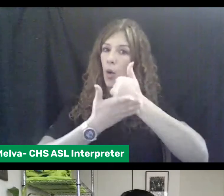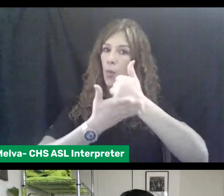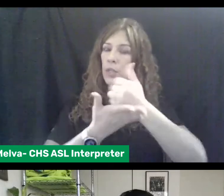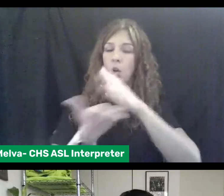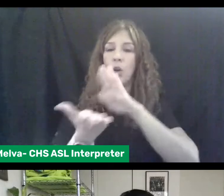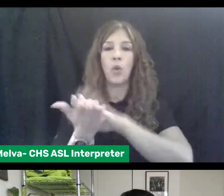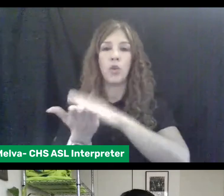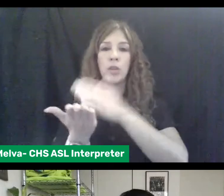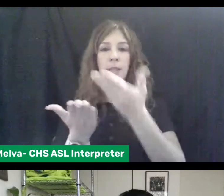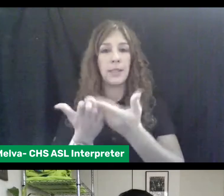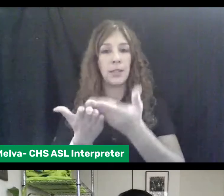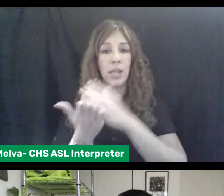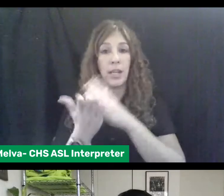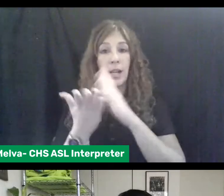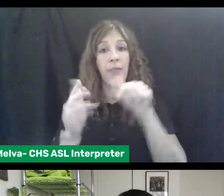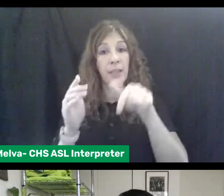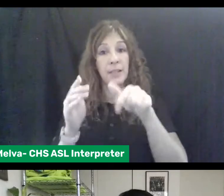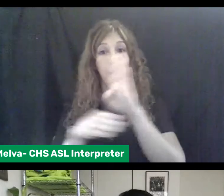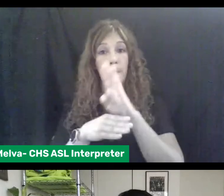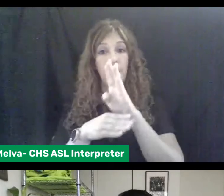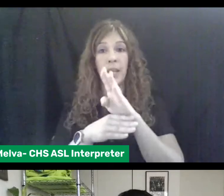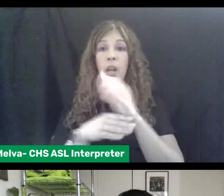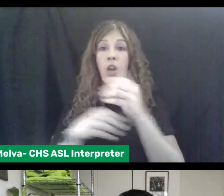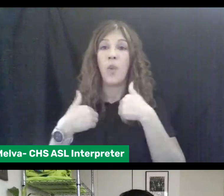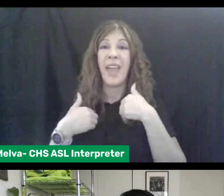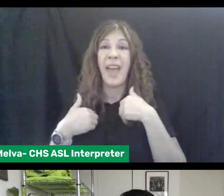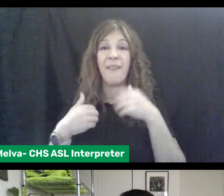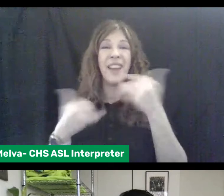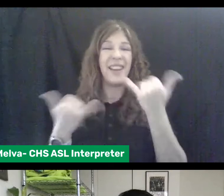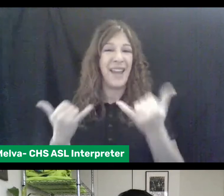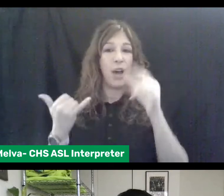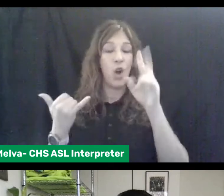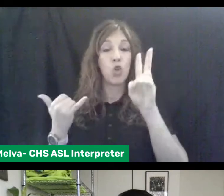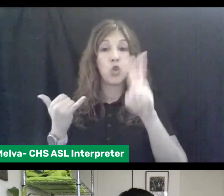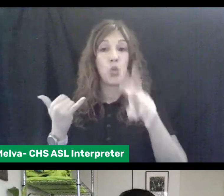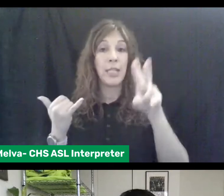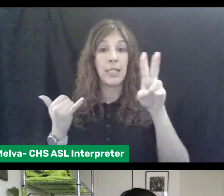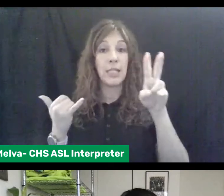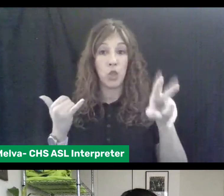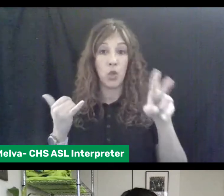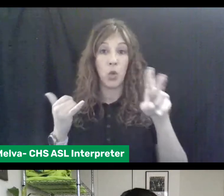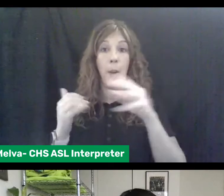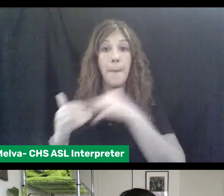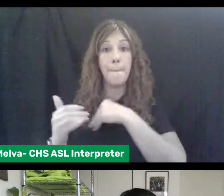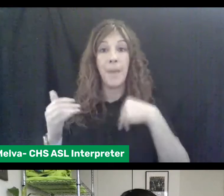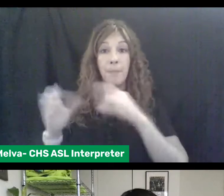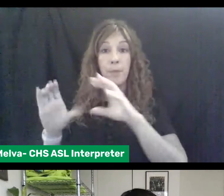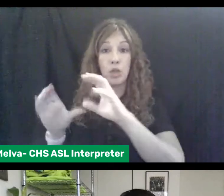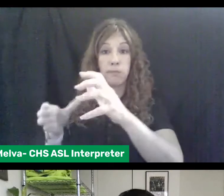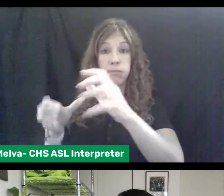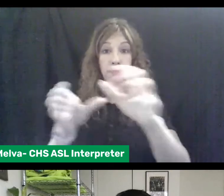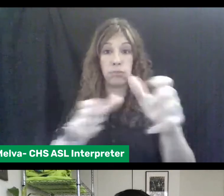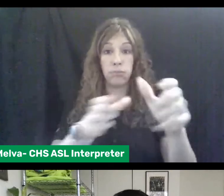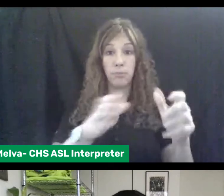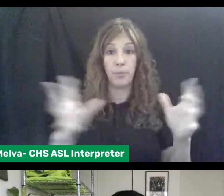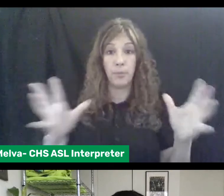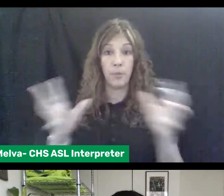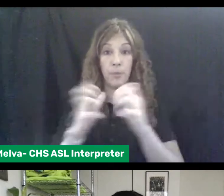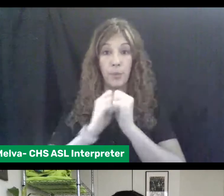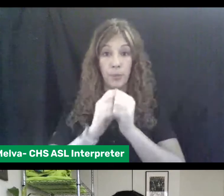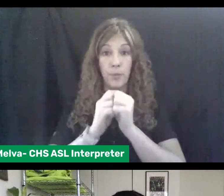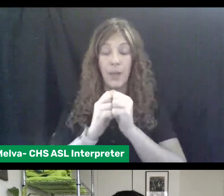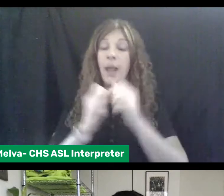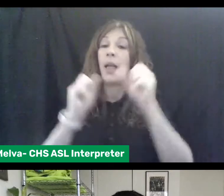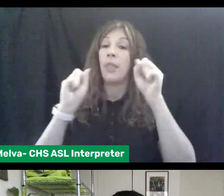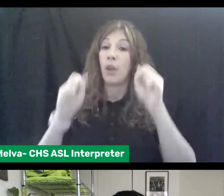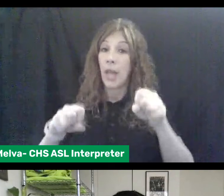Trabajadores Cooperativistas, son 22 miembros de la cooperativa, ¿verdad? Y pueden crear sus alimentos